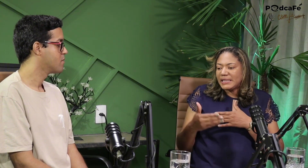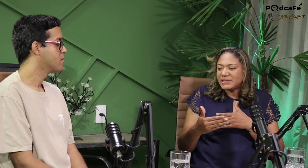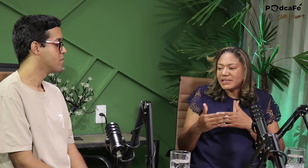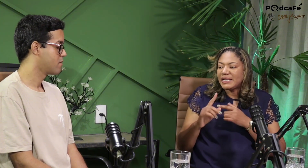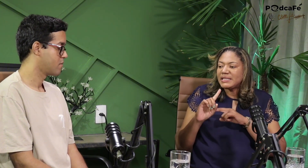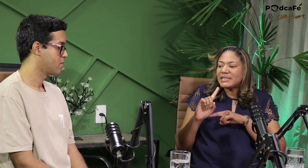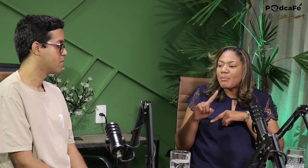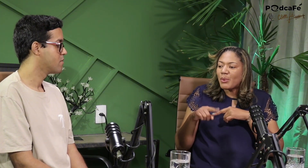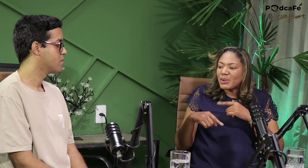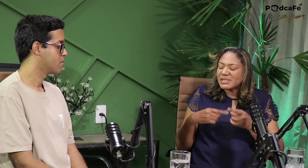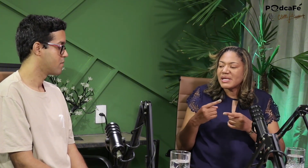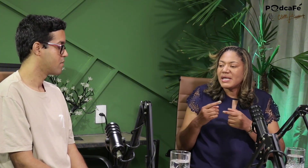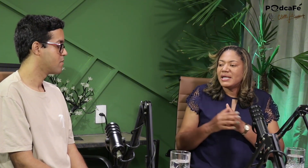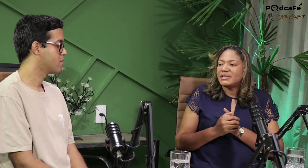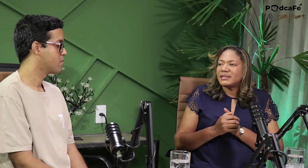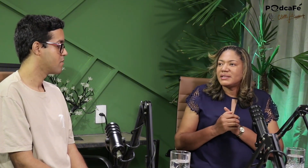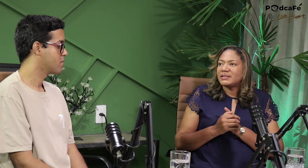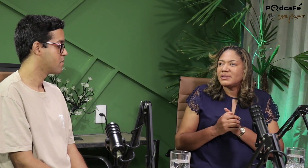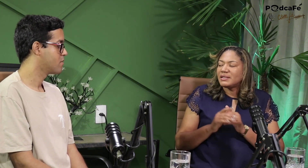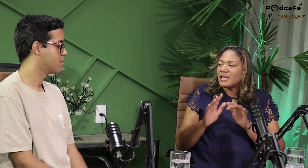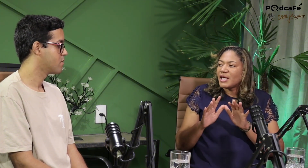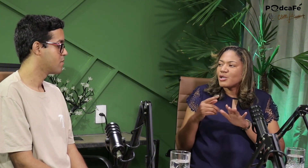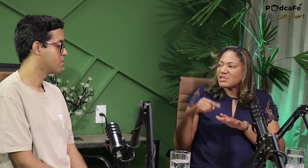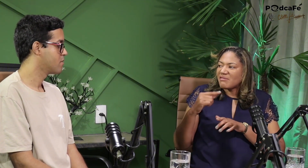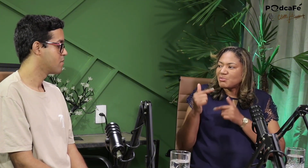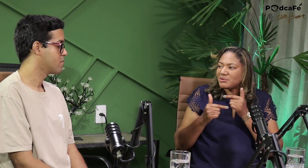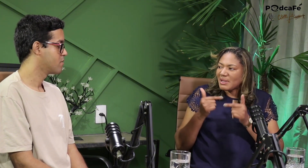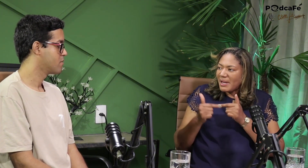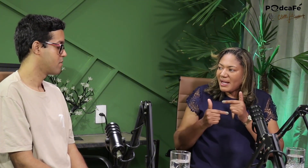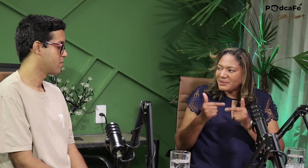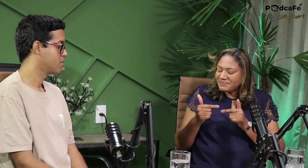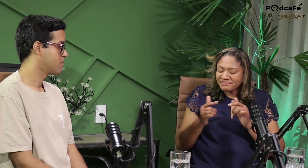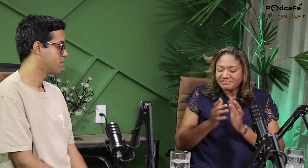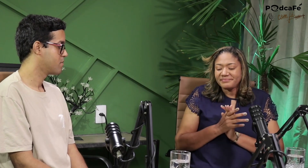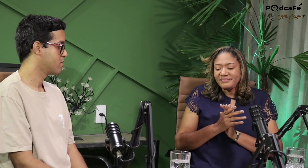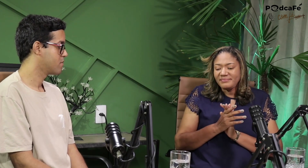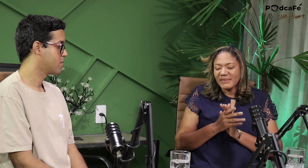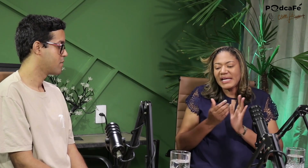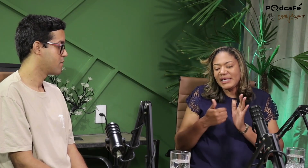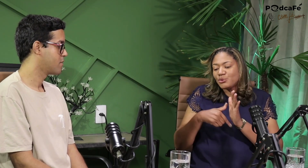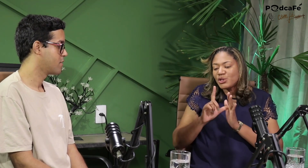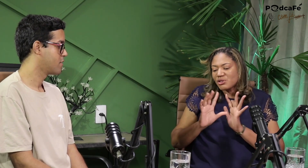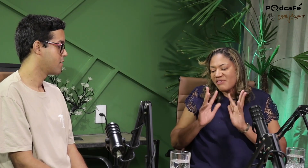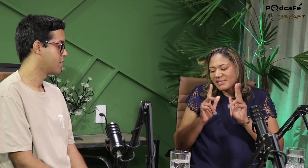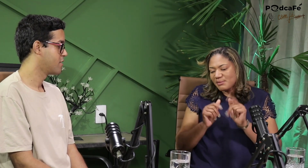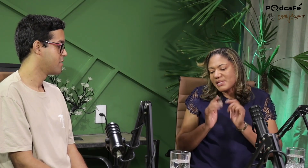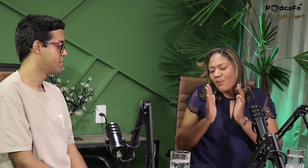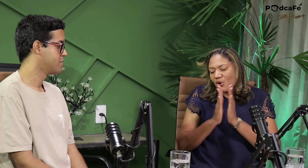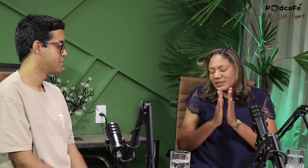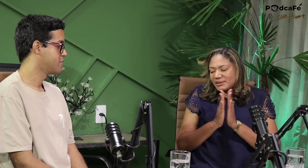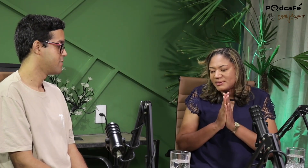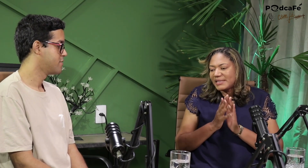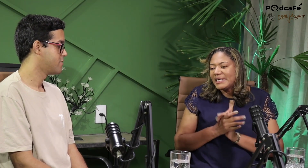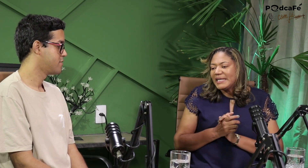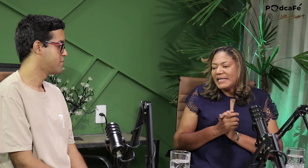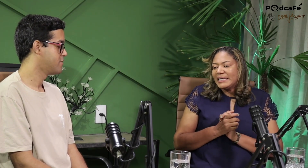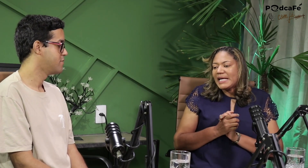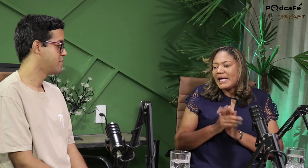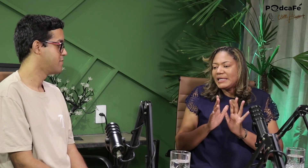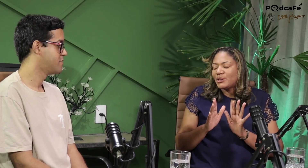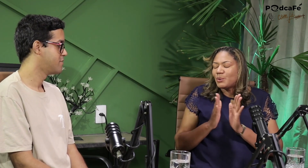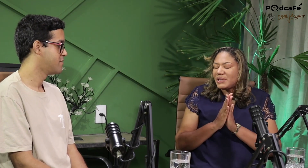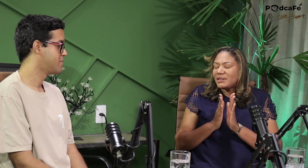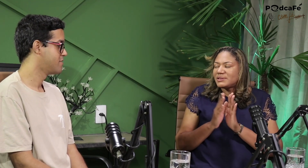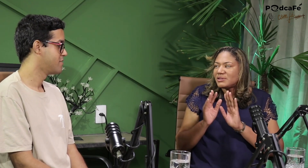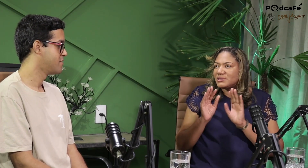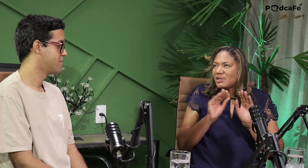na igreja e depois eu estava no meu trabalho e tudo que nós fazemos, né, com oração, né? E